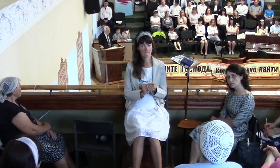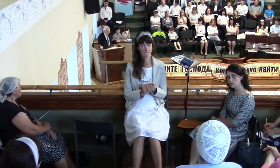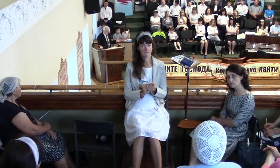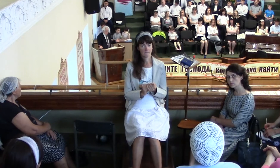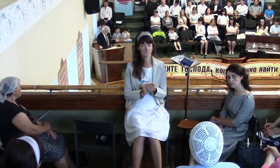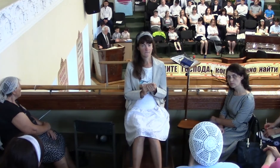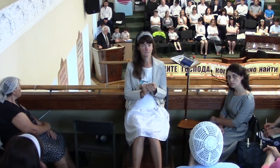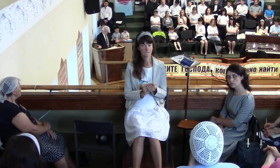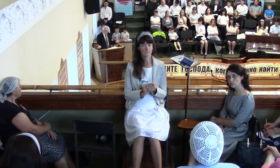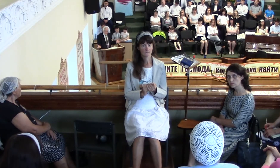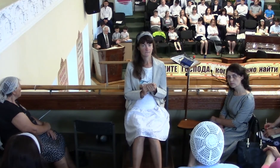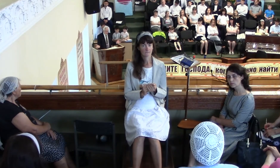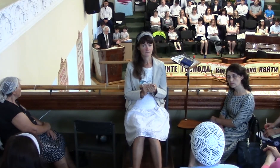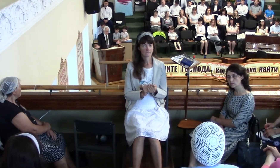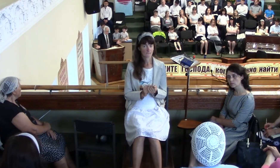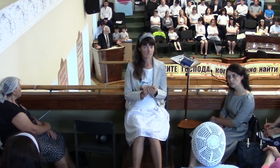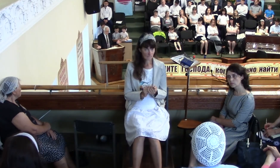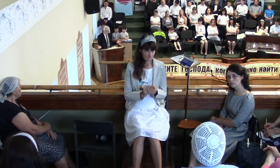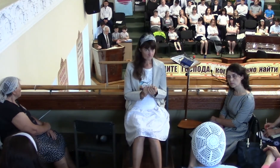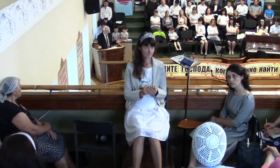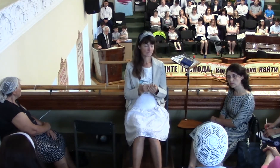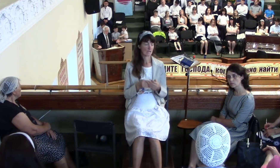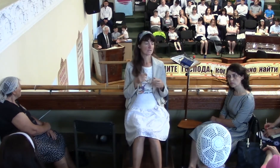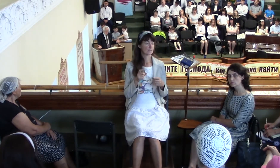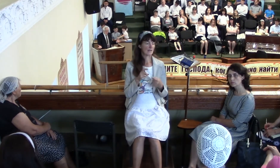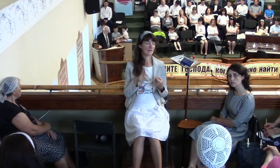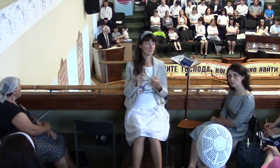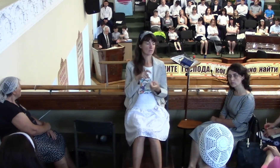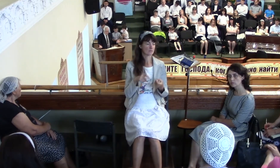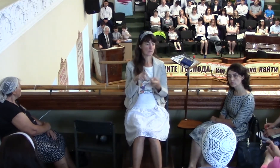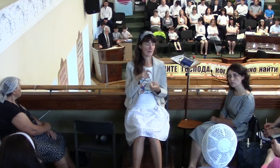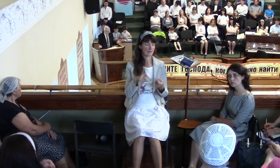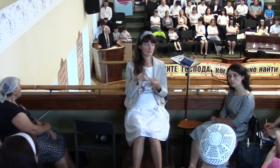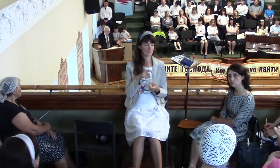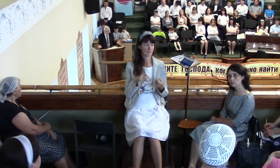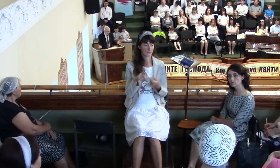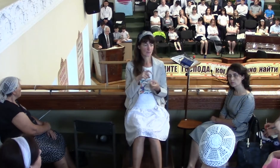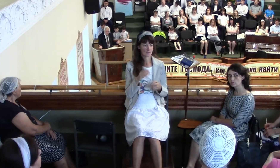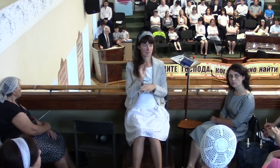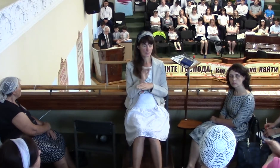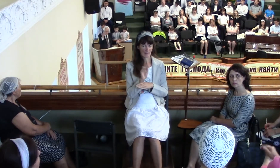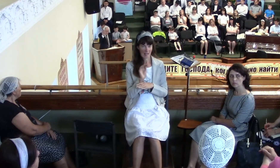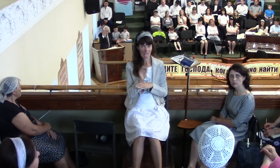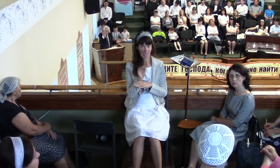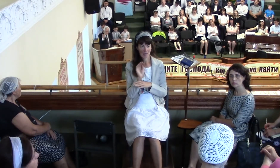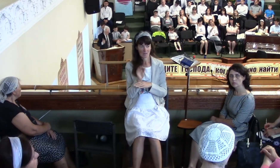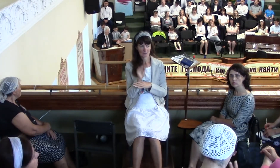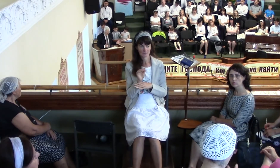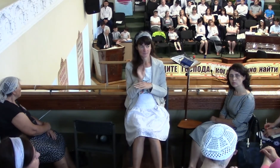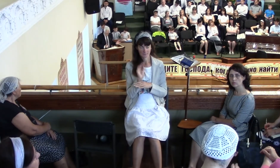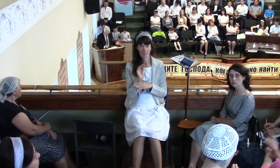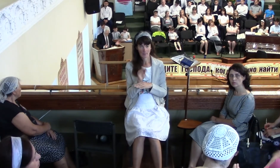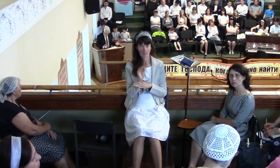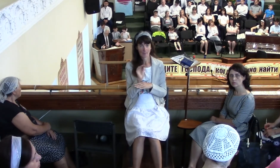вместе. Только разобрать косточки чьи-то. Но не принимающий поношения на ближнего, а тот может быть на той